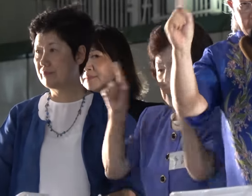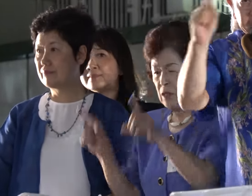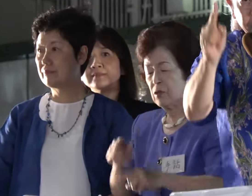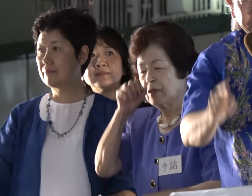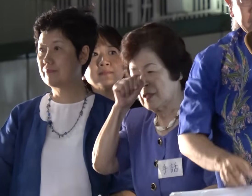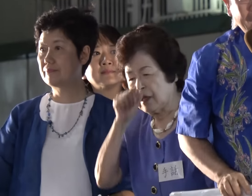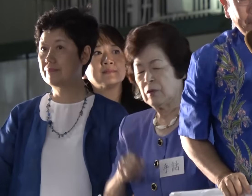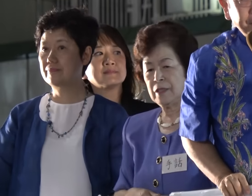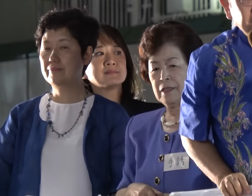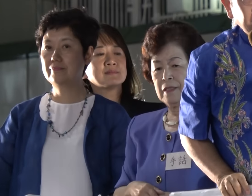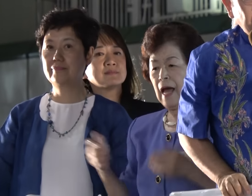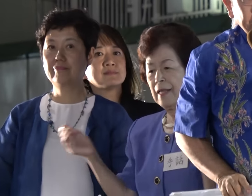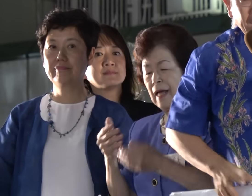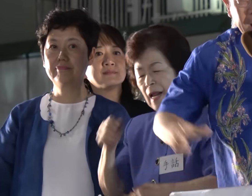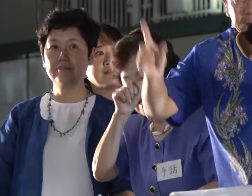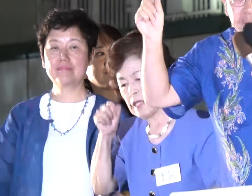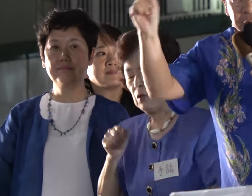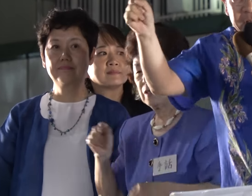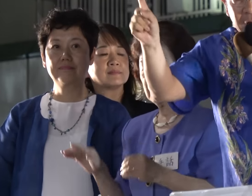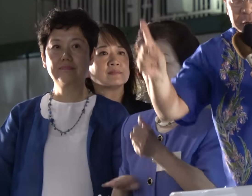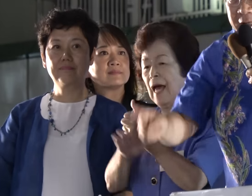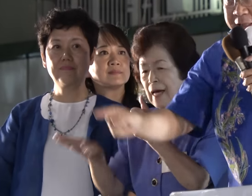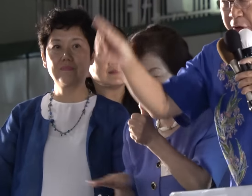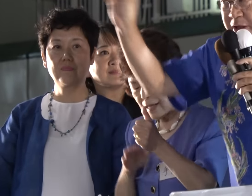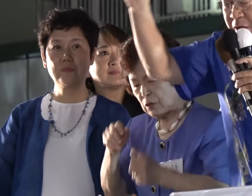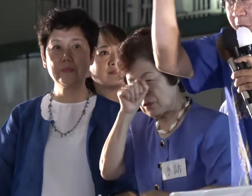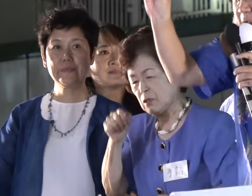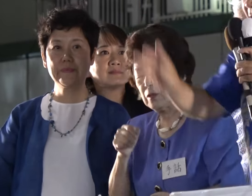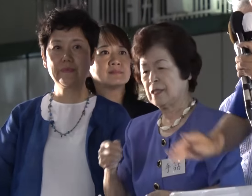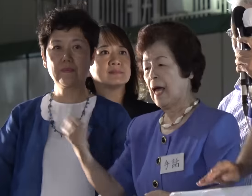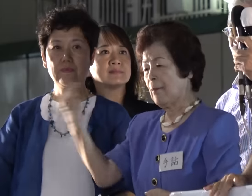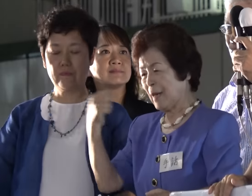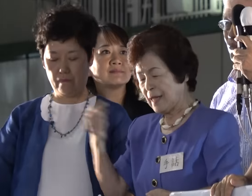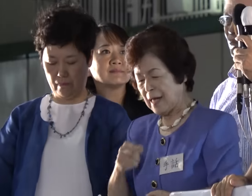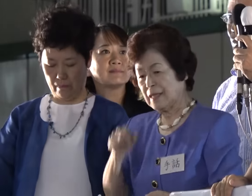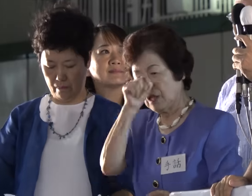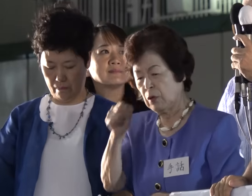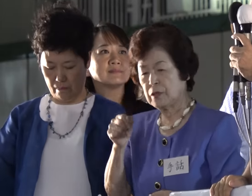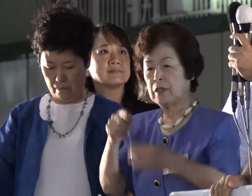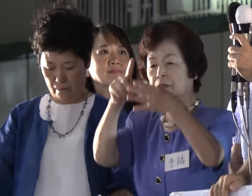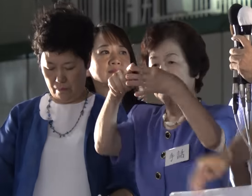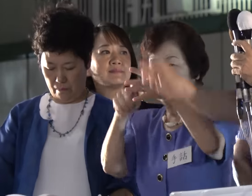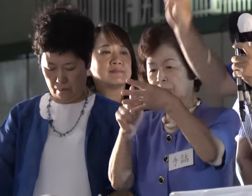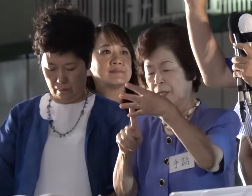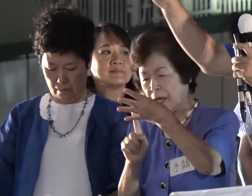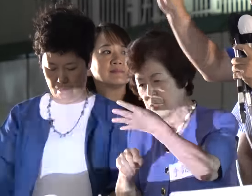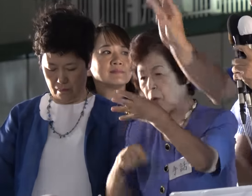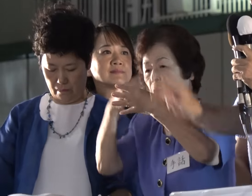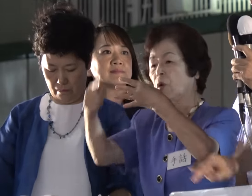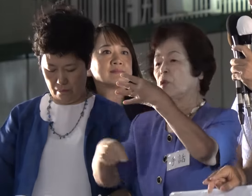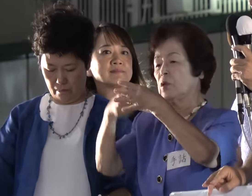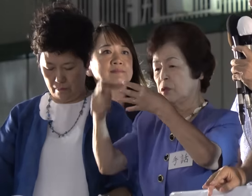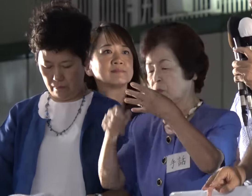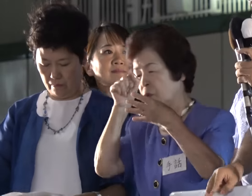てよし、環境によしが、学んでよしが加わって4つの良しになった。 3つの